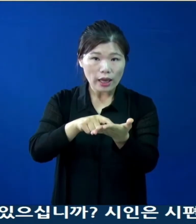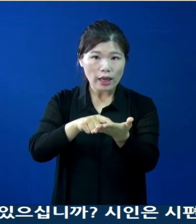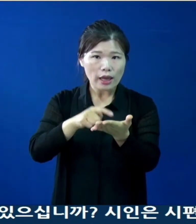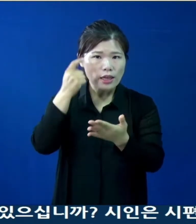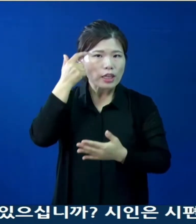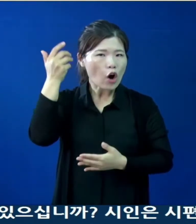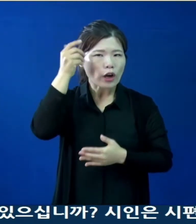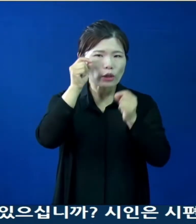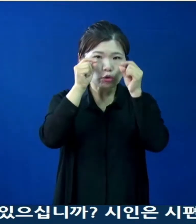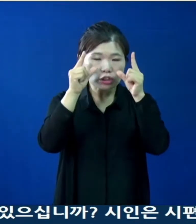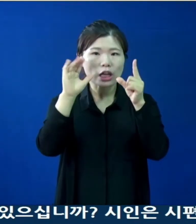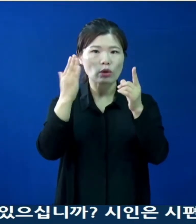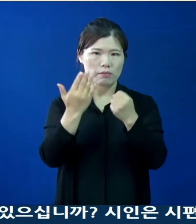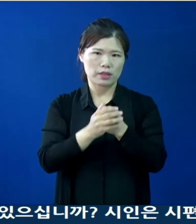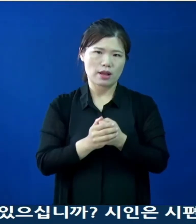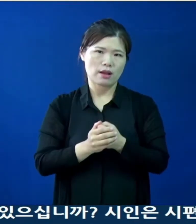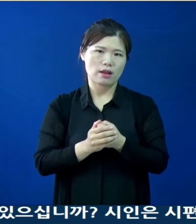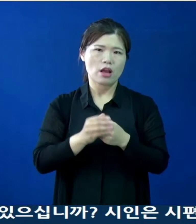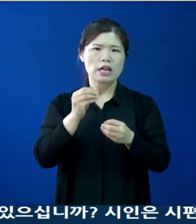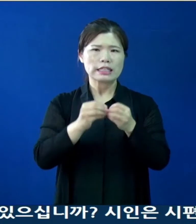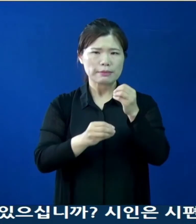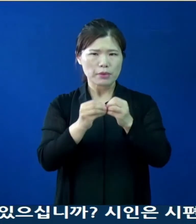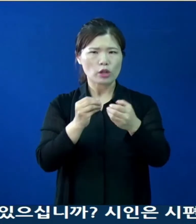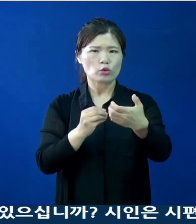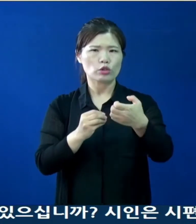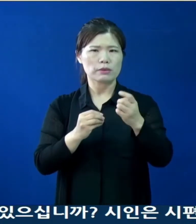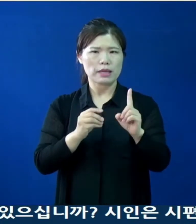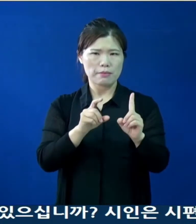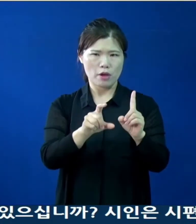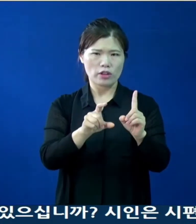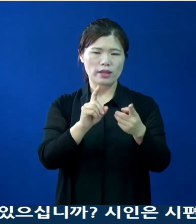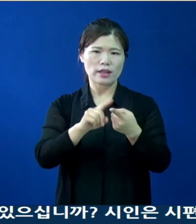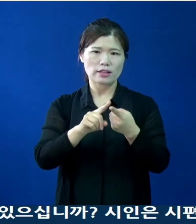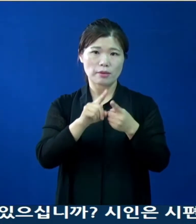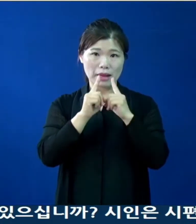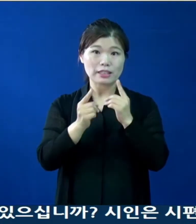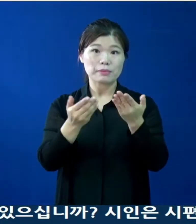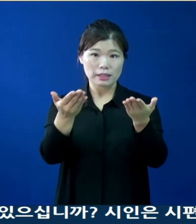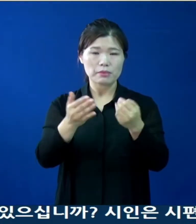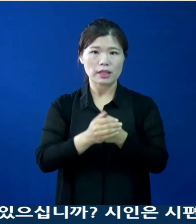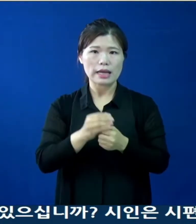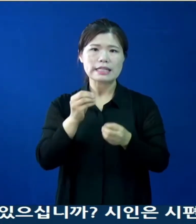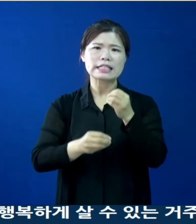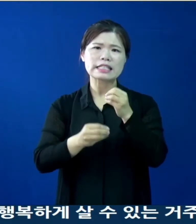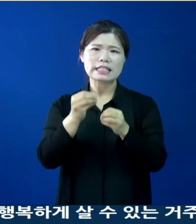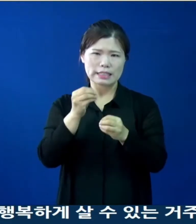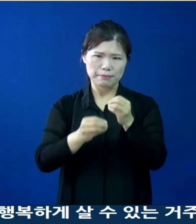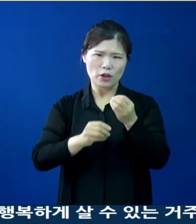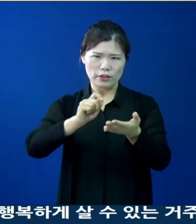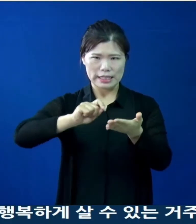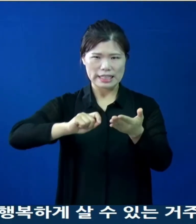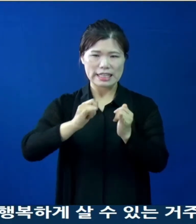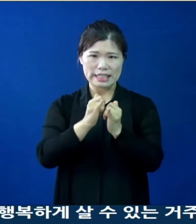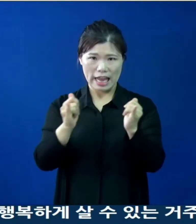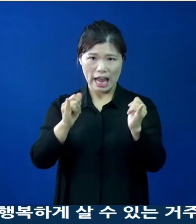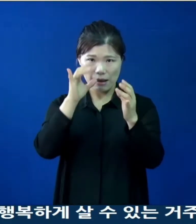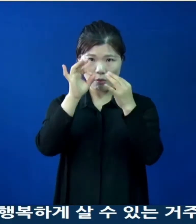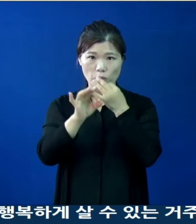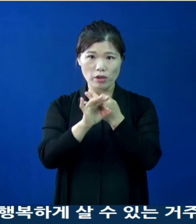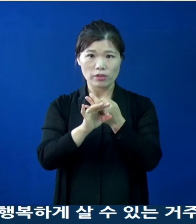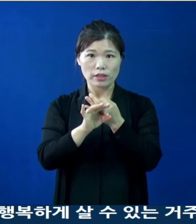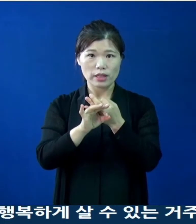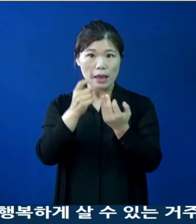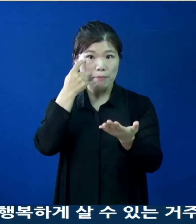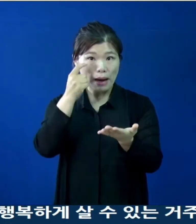감격해서 오늘 시편 91편을 하나님 앞에 올려드리는데, 시편 기자가 발견한 특별한